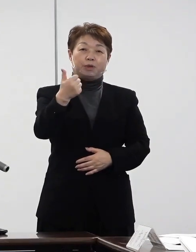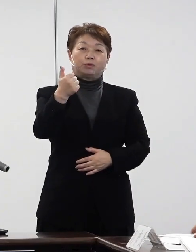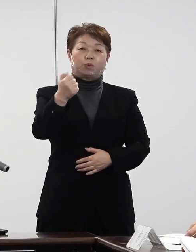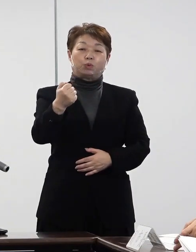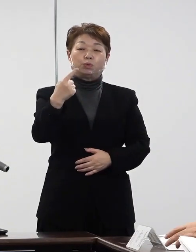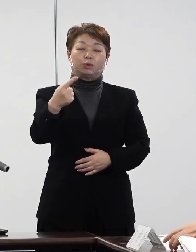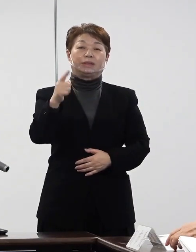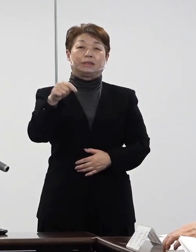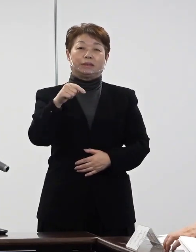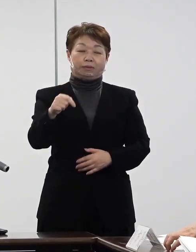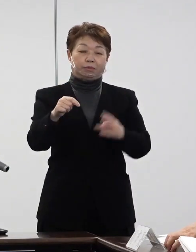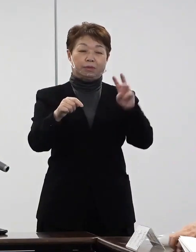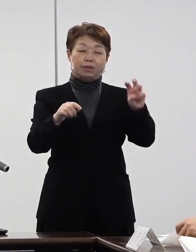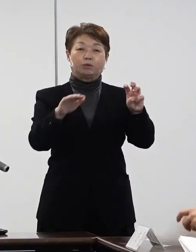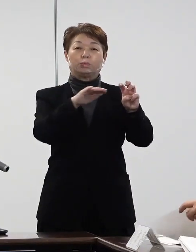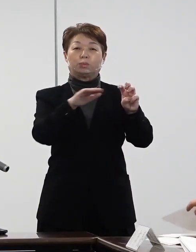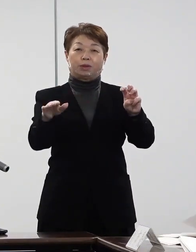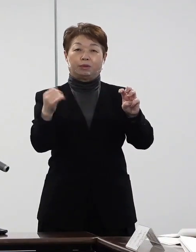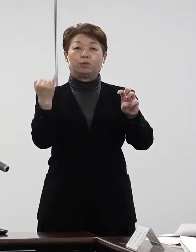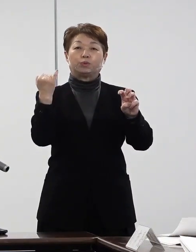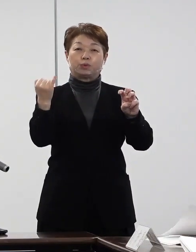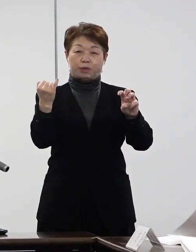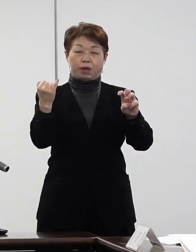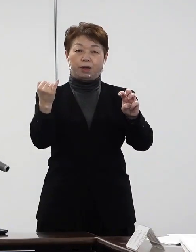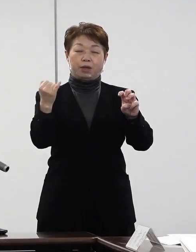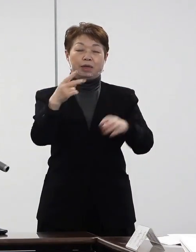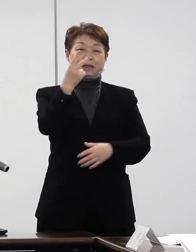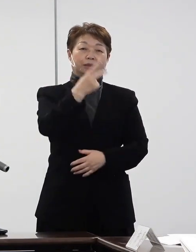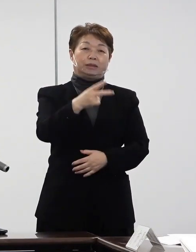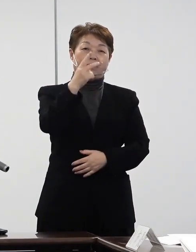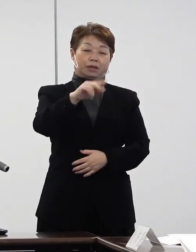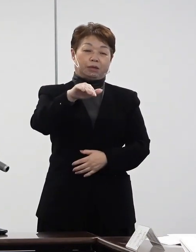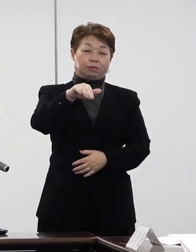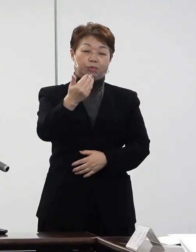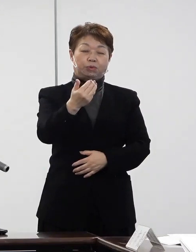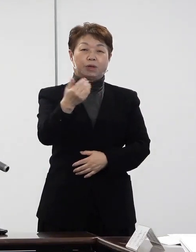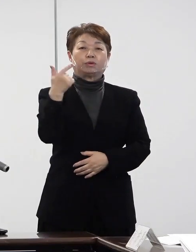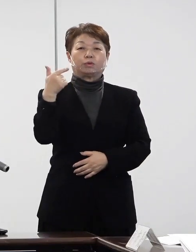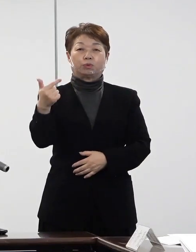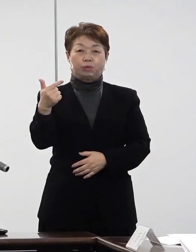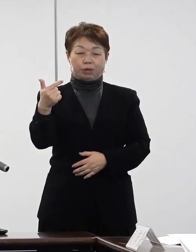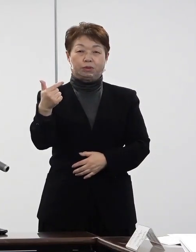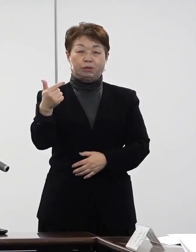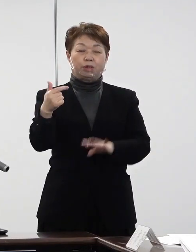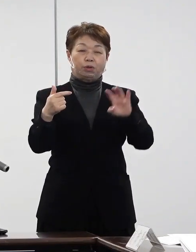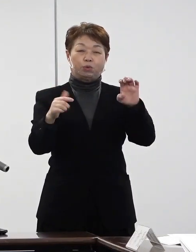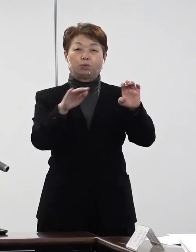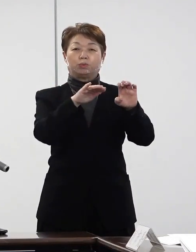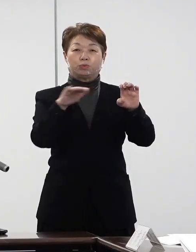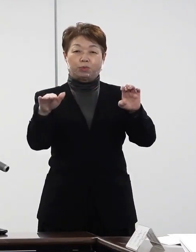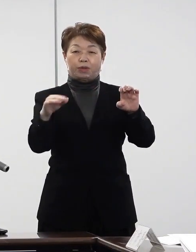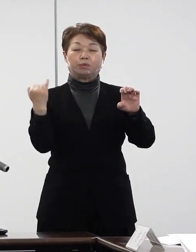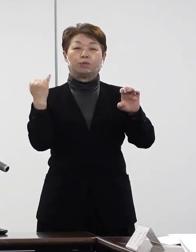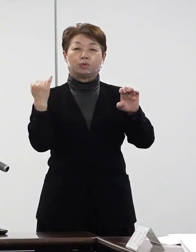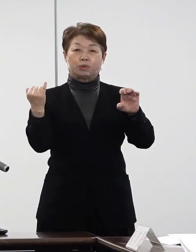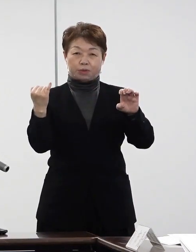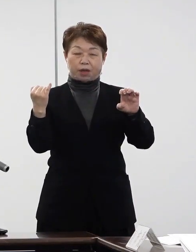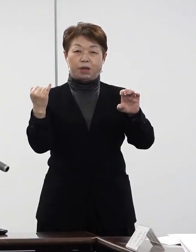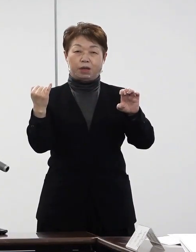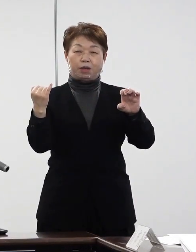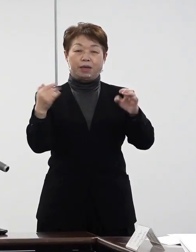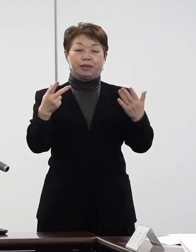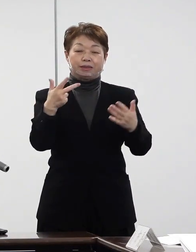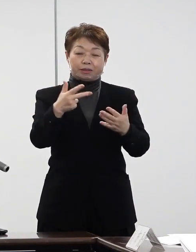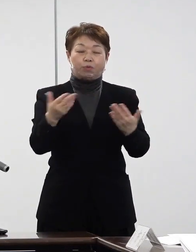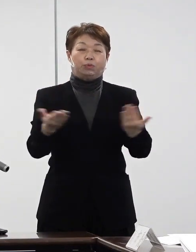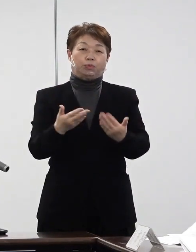例目の30代女性、市2906例目40代女性はいずれも市職